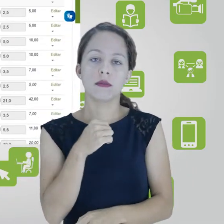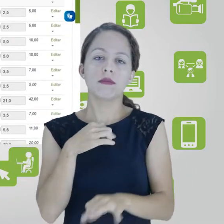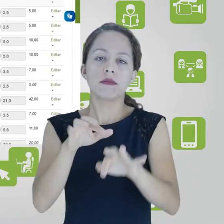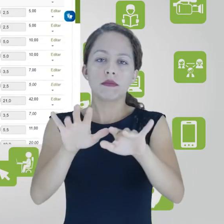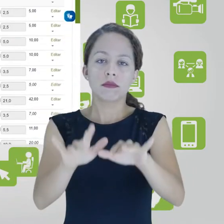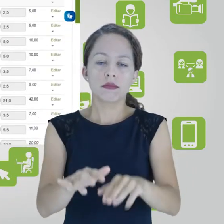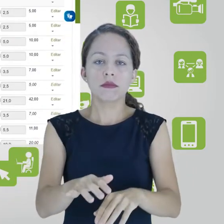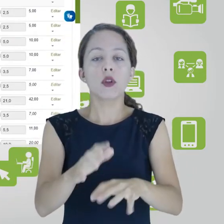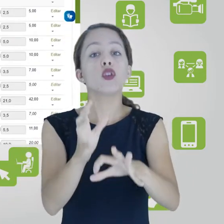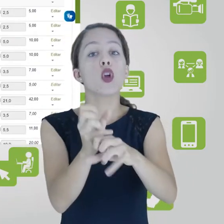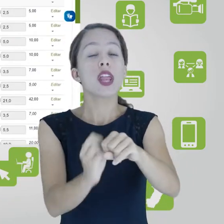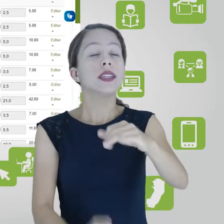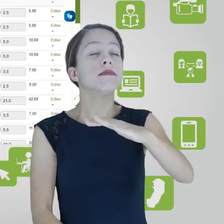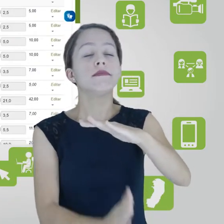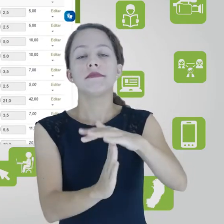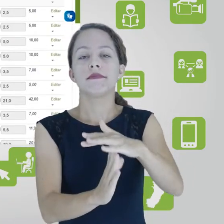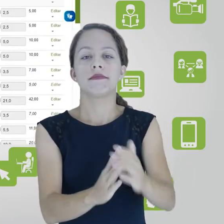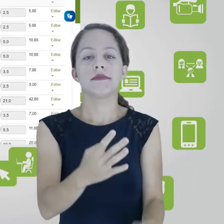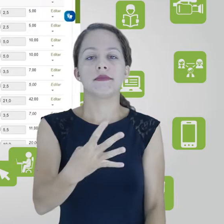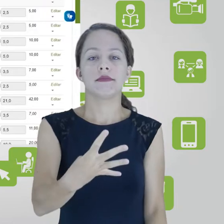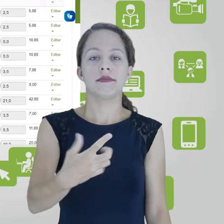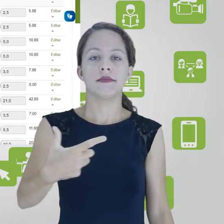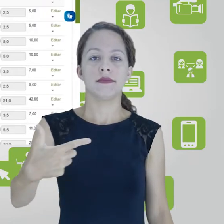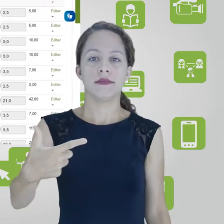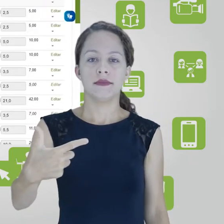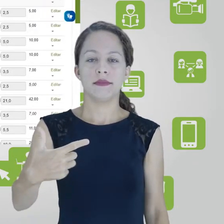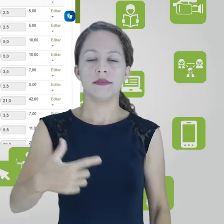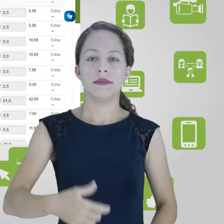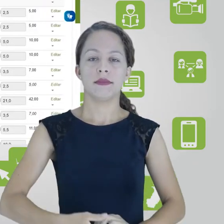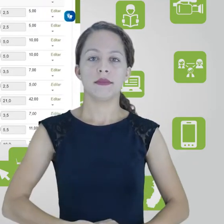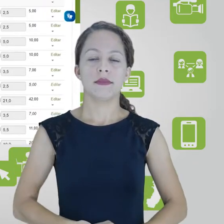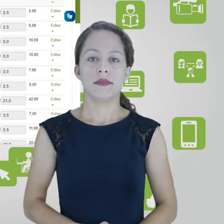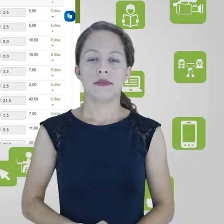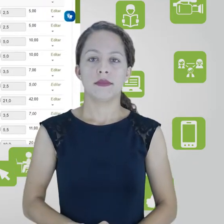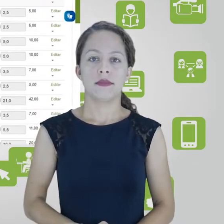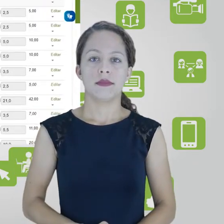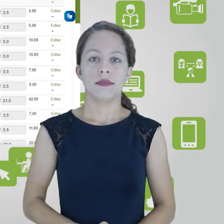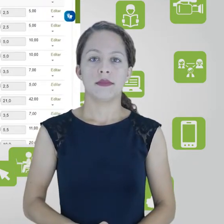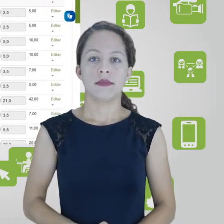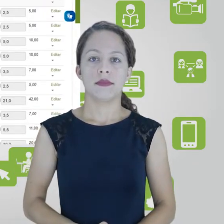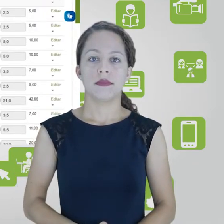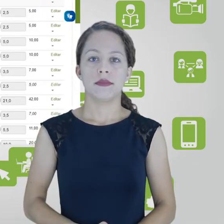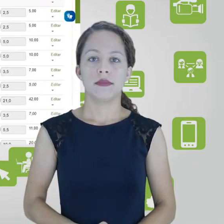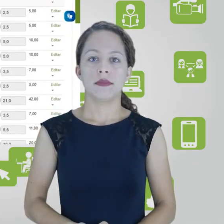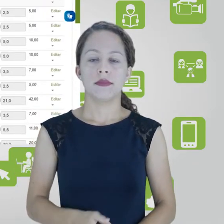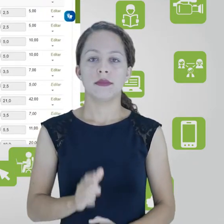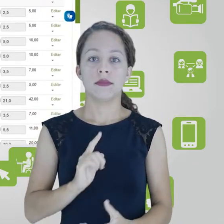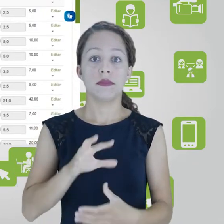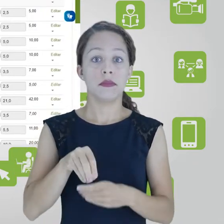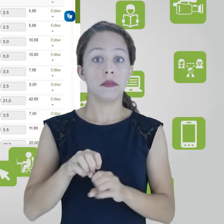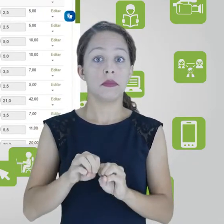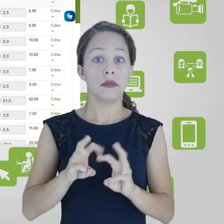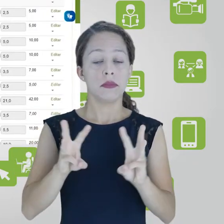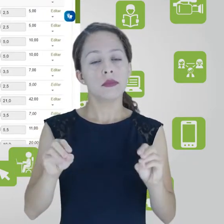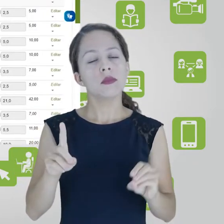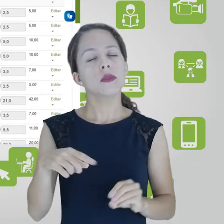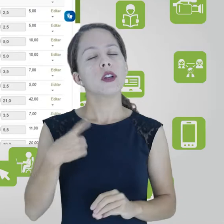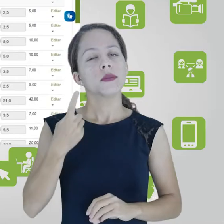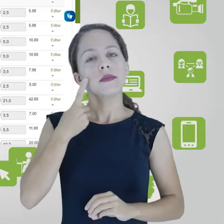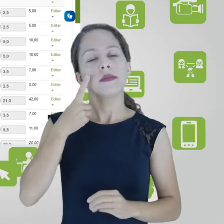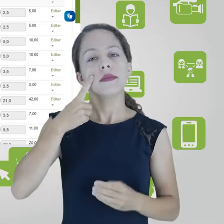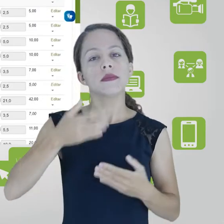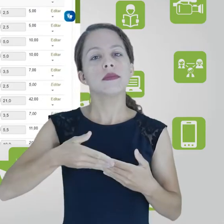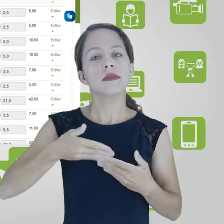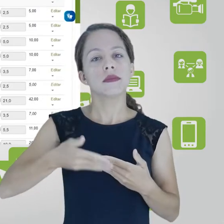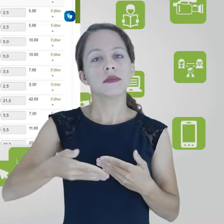categoria. Aí eu vou dizer que é o quê? 42, certo? 42 pontos. Lá, depois no Moodle a gente